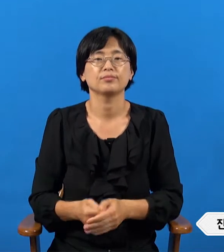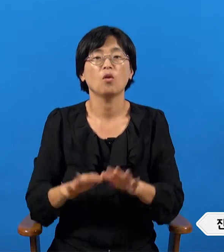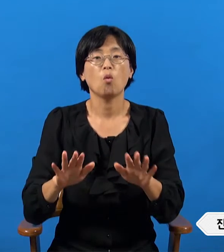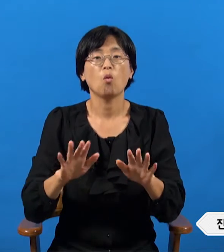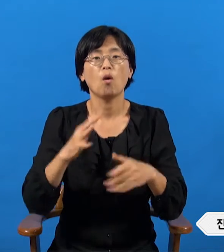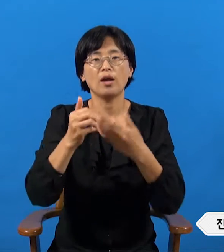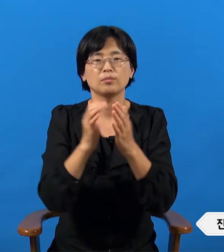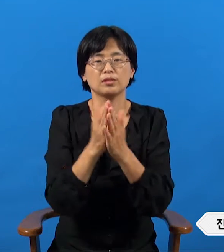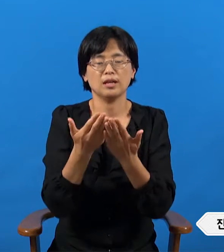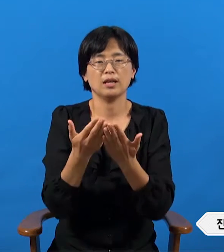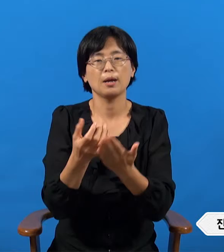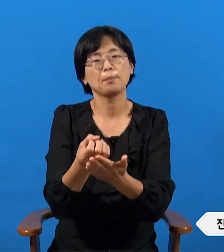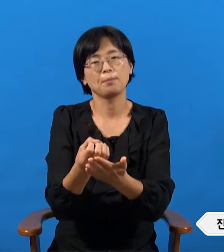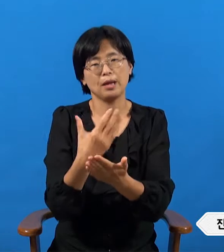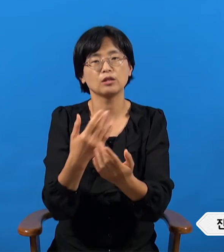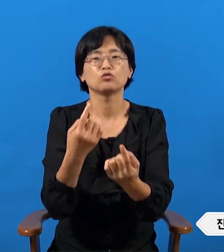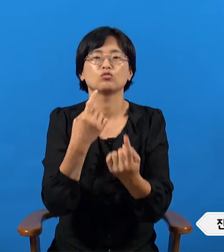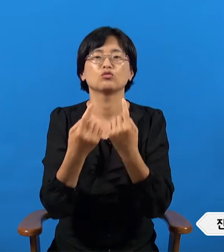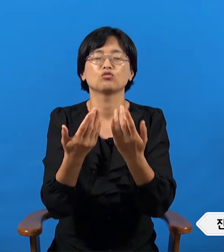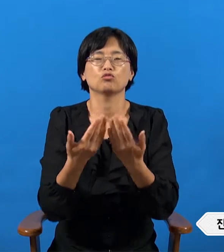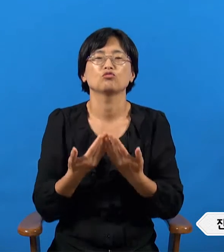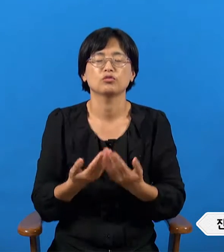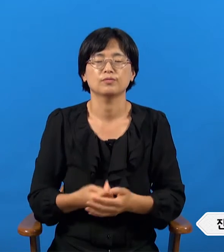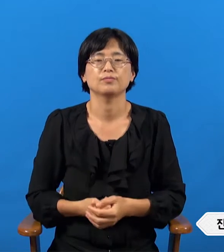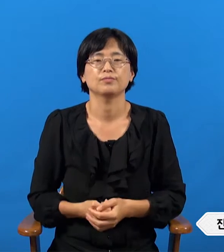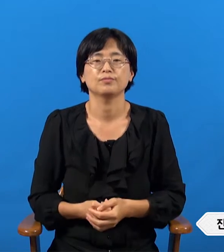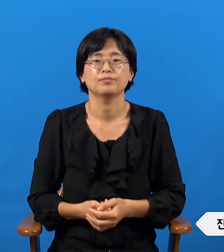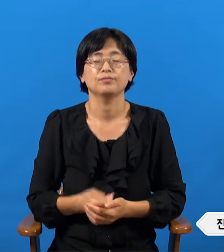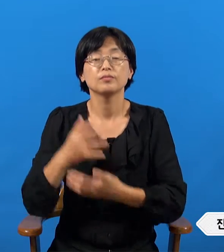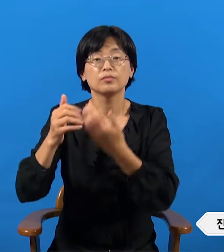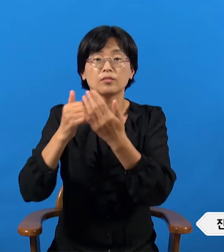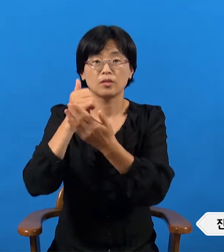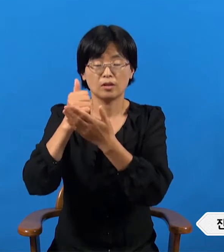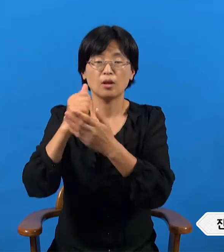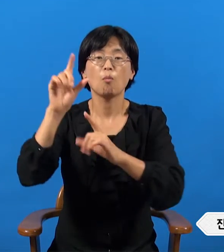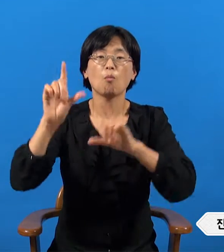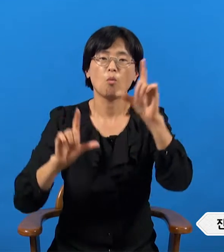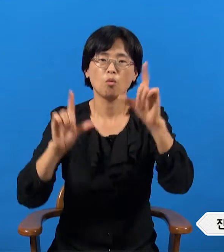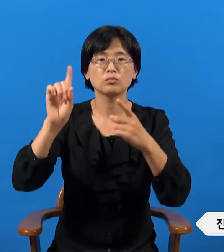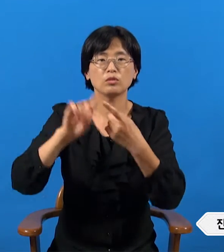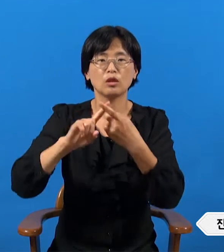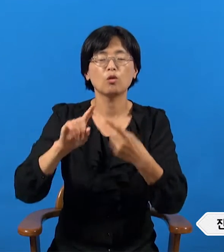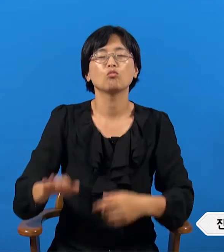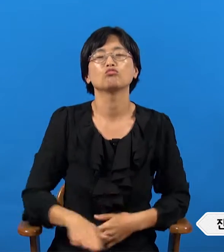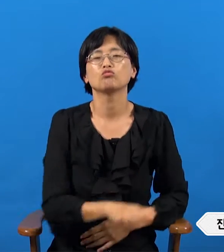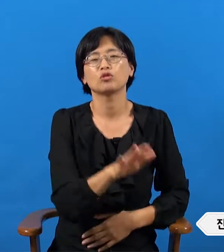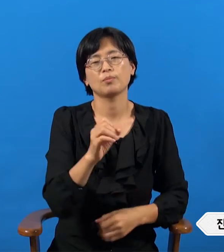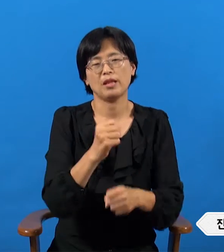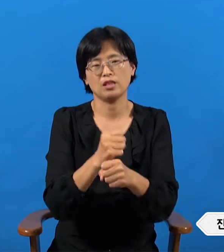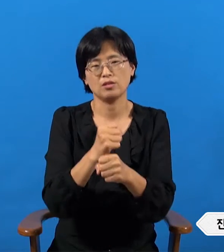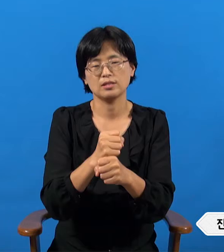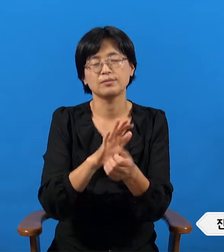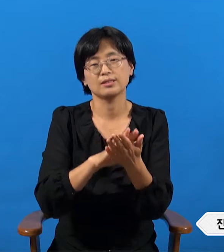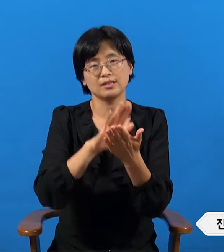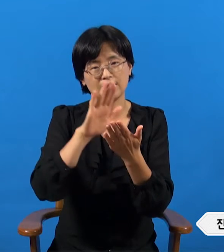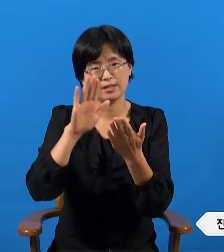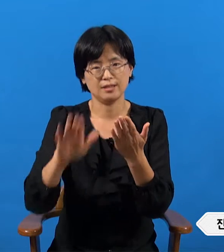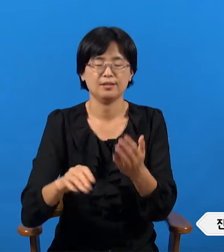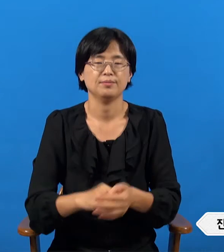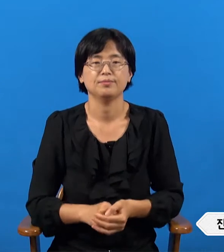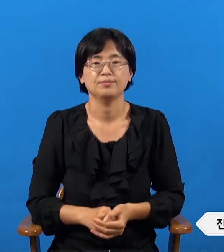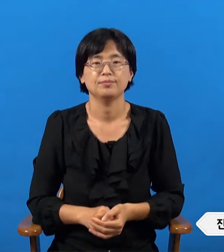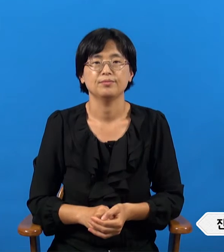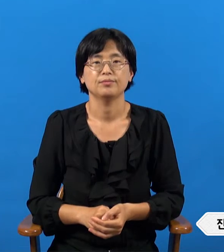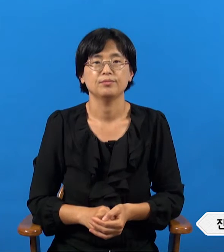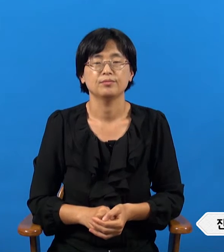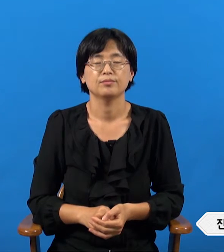드리는 것, 오늘 성경은 말씀합니다. 하나님의 형상으로 우리를 지으셨다.